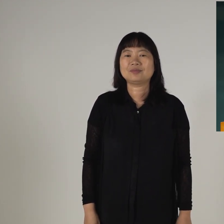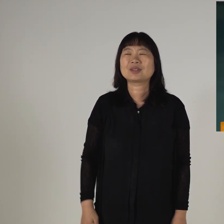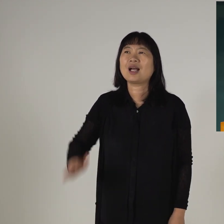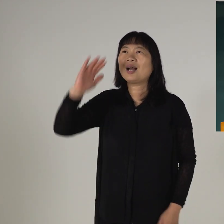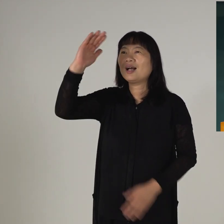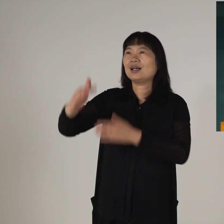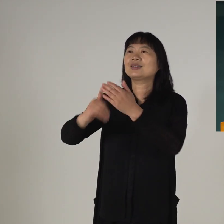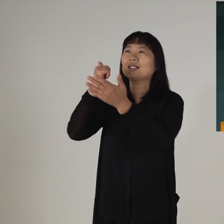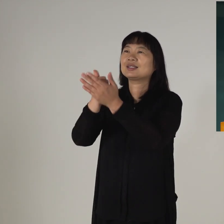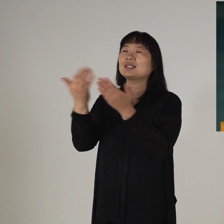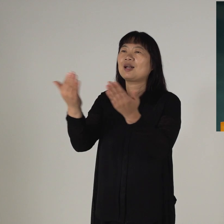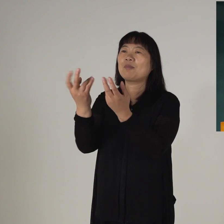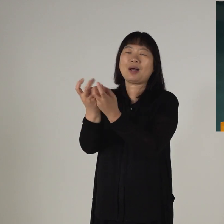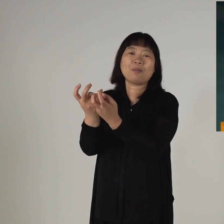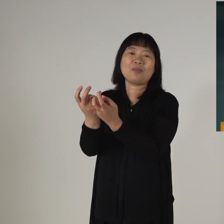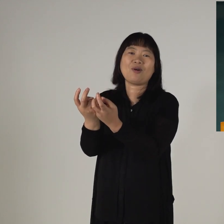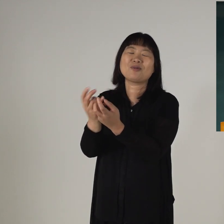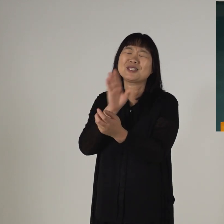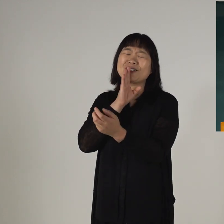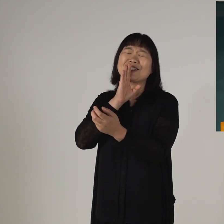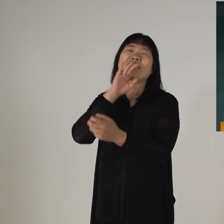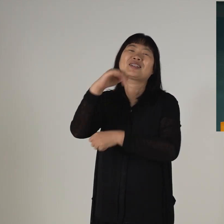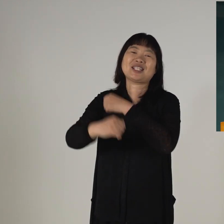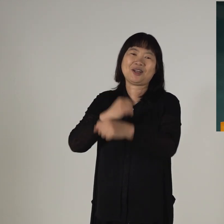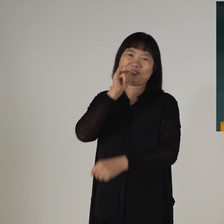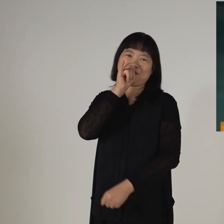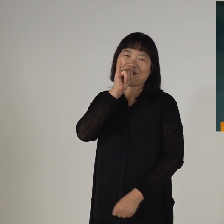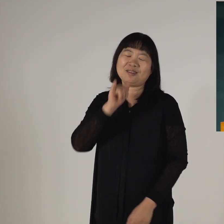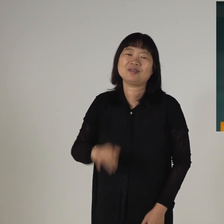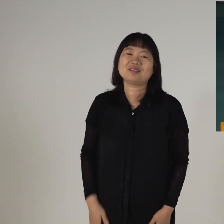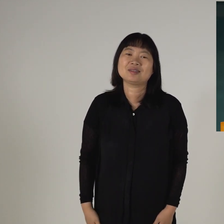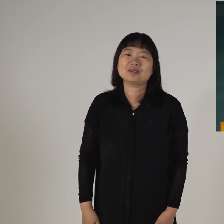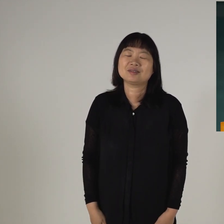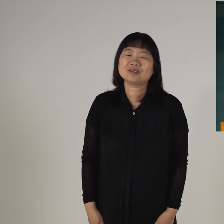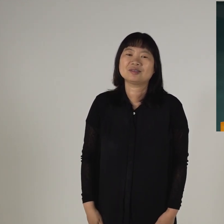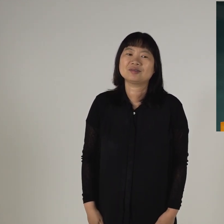그러니까 하나님의 일하는 방식은 자유로우세요.